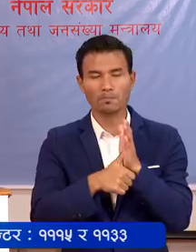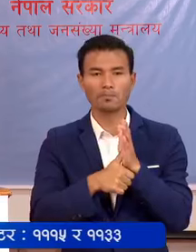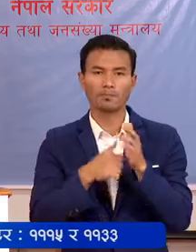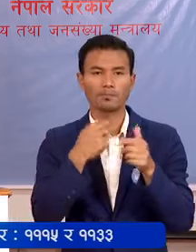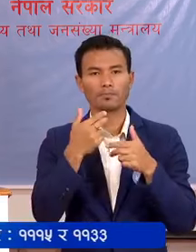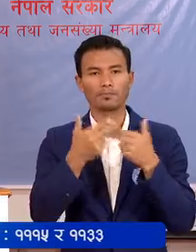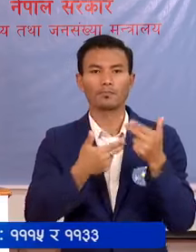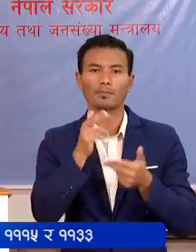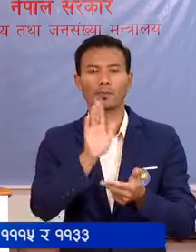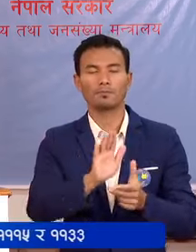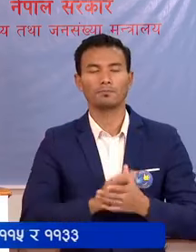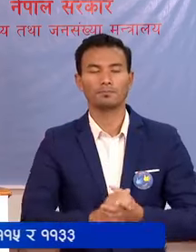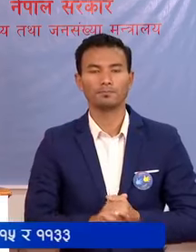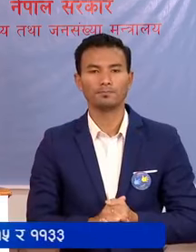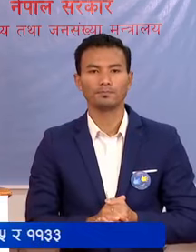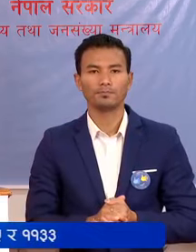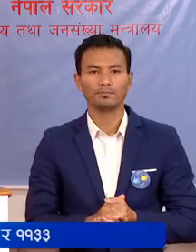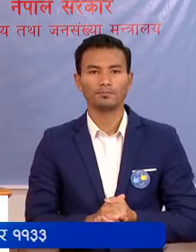क्रम मा चाओ